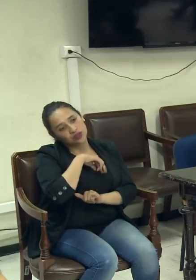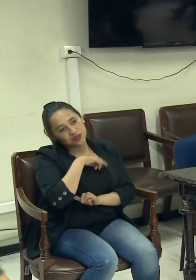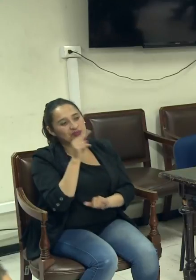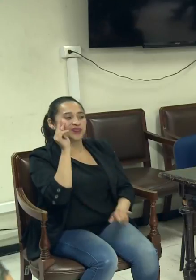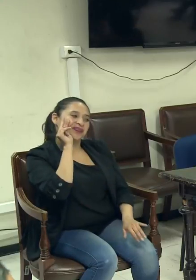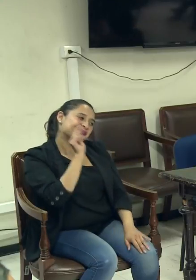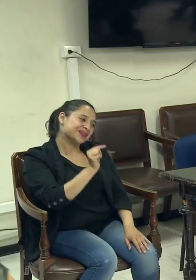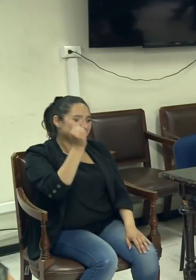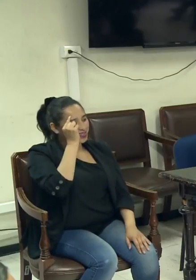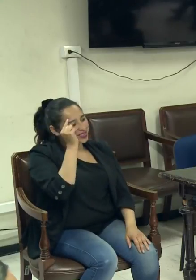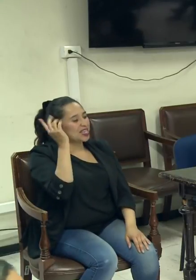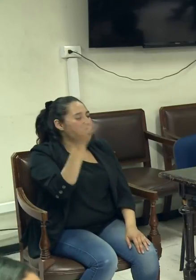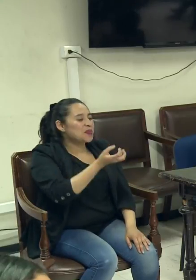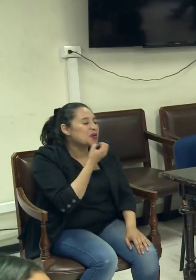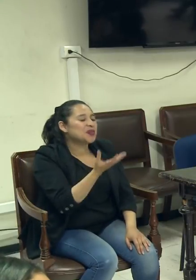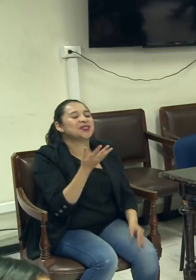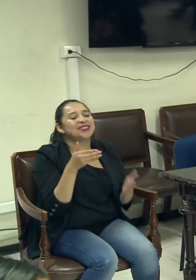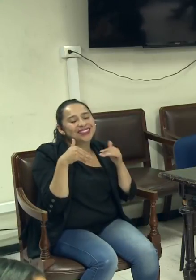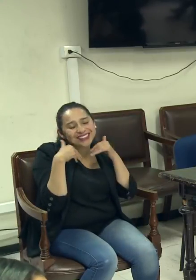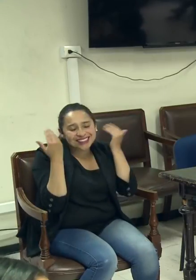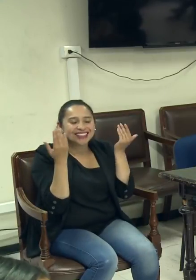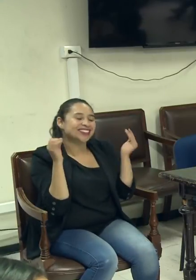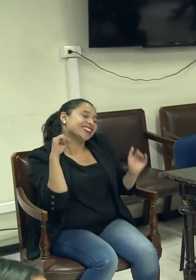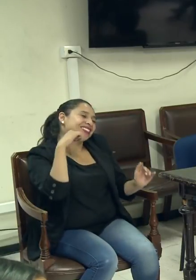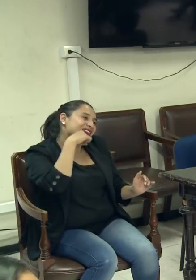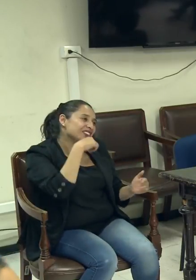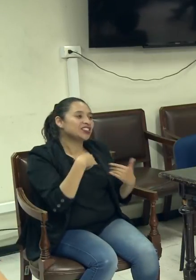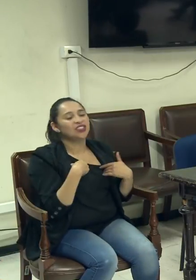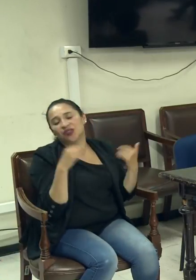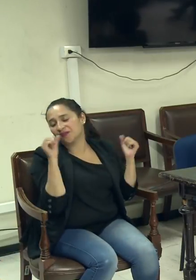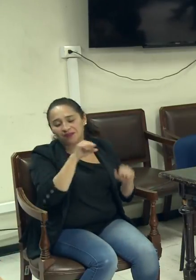hermoso, lindo, simpático, sonriente. Yo